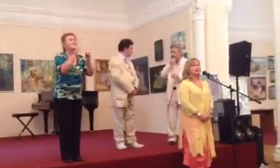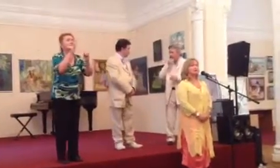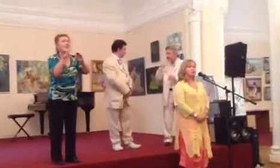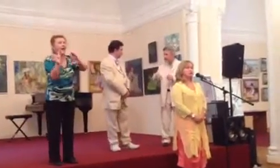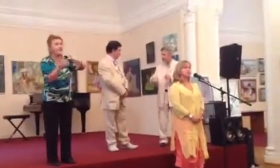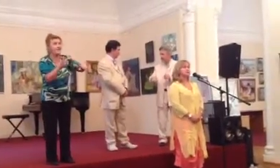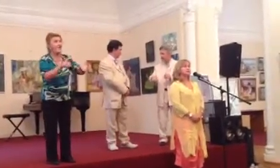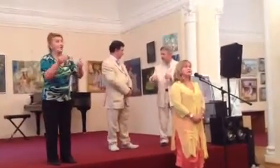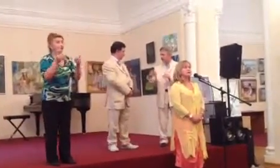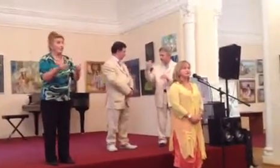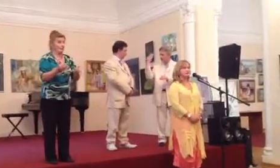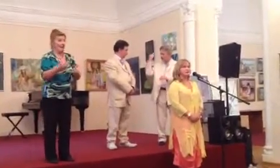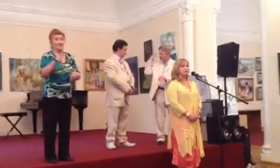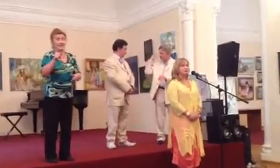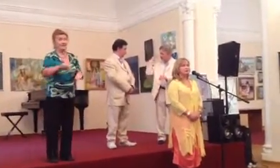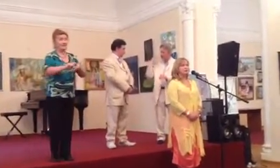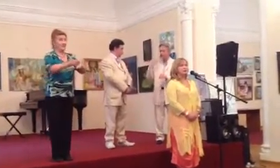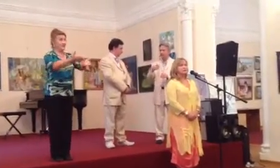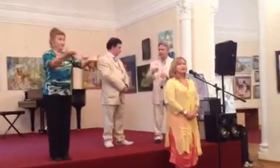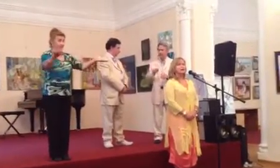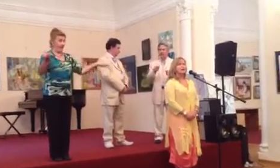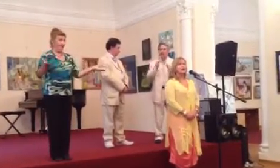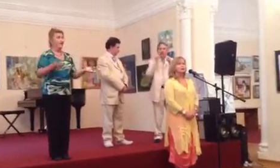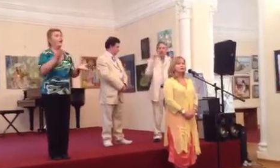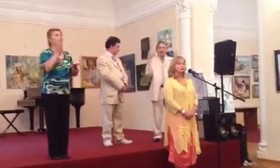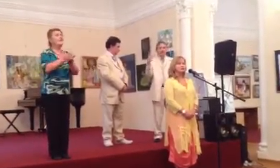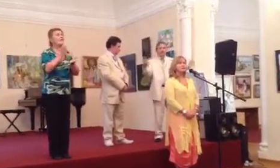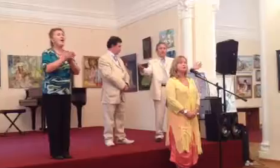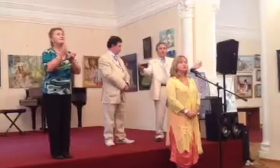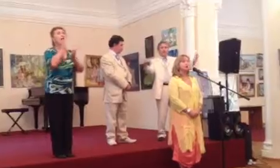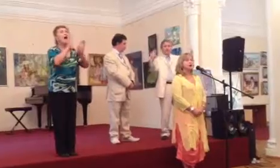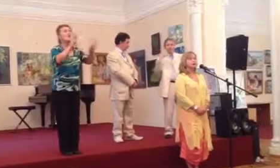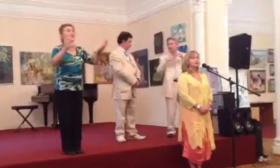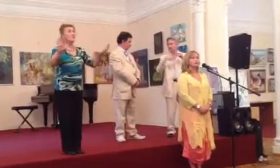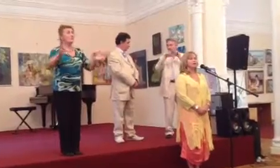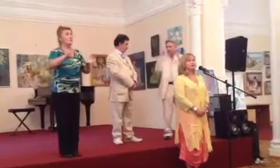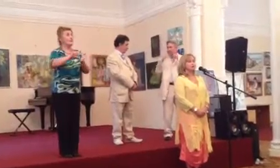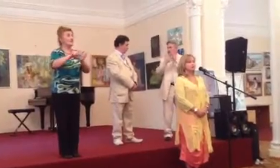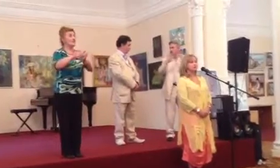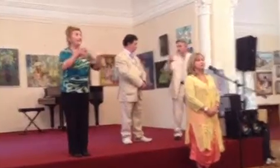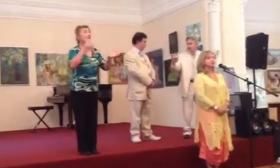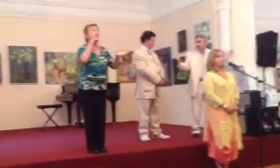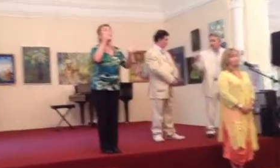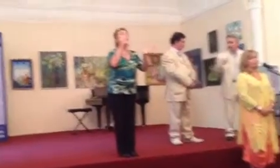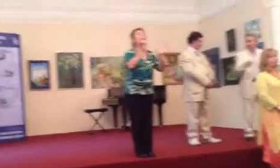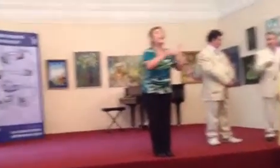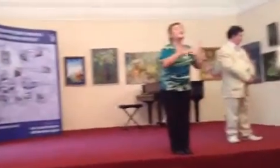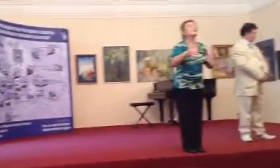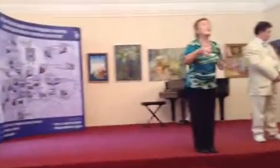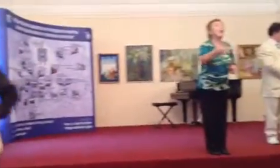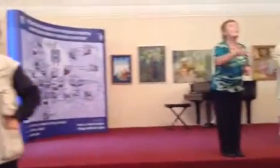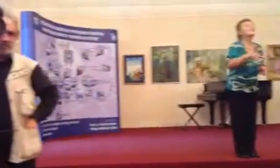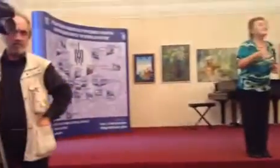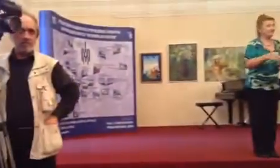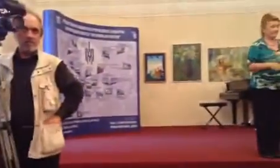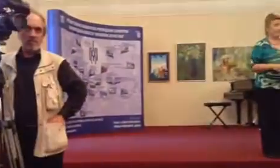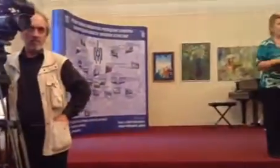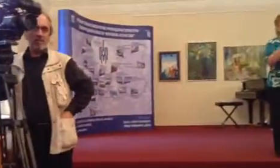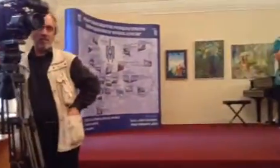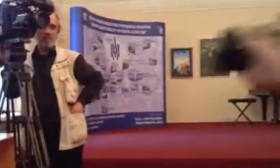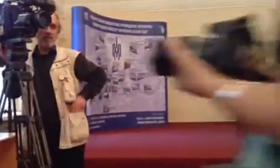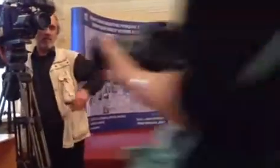столетий. И сейчас этот зал является выставочным залом Ленинградской области,